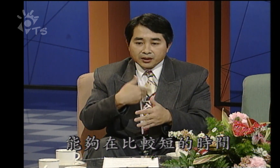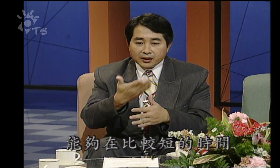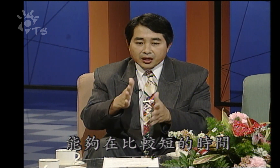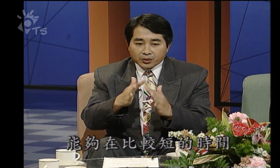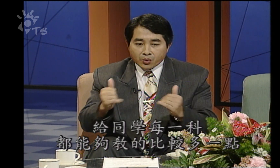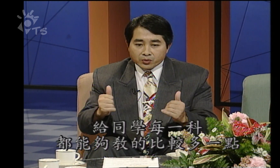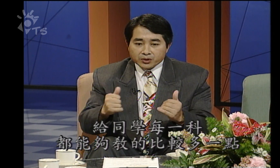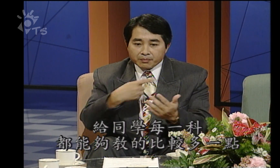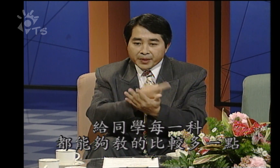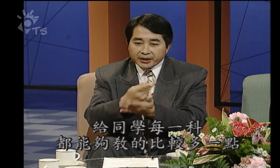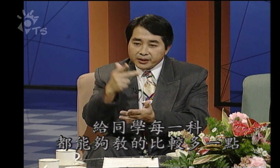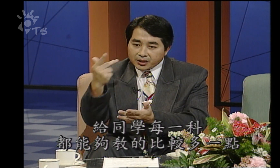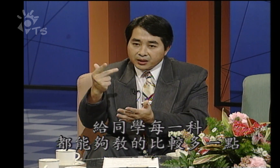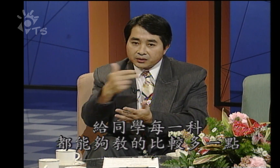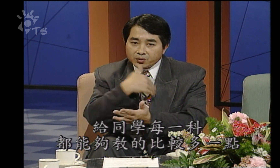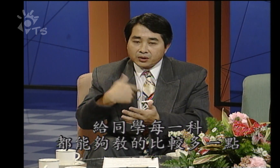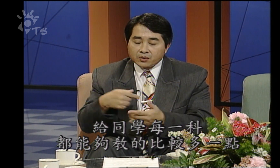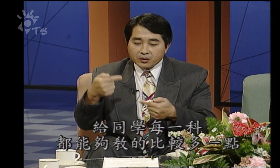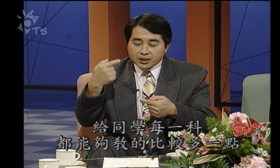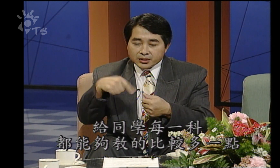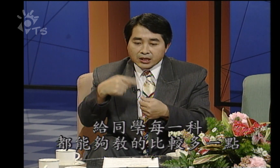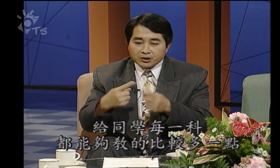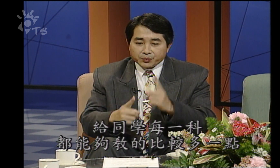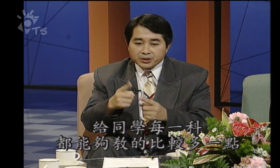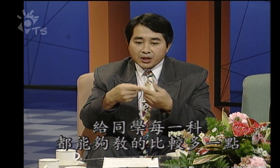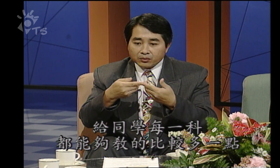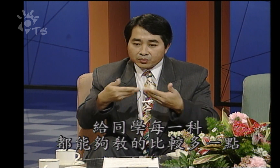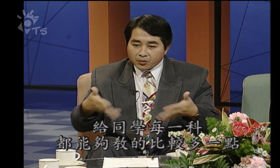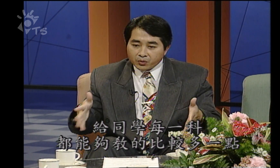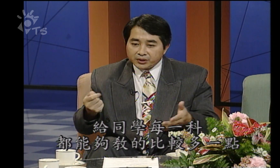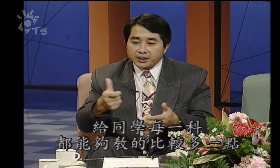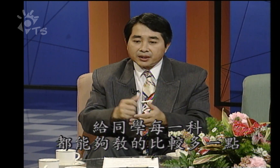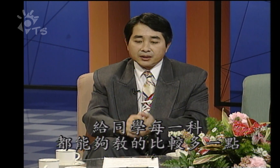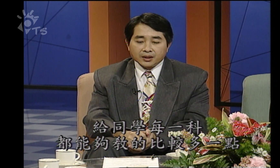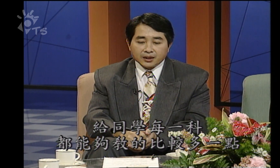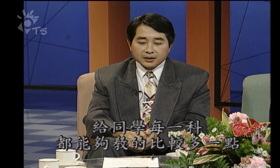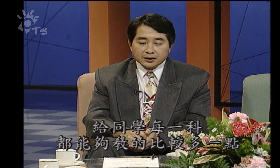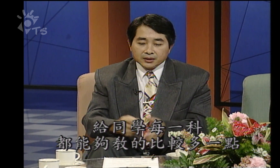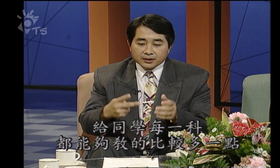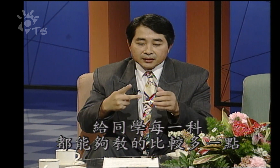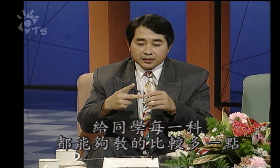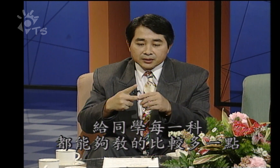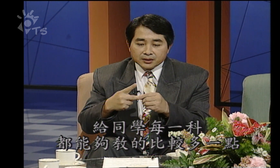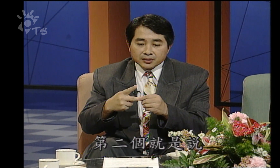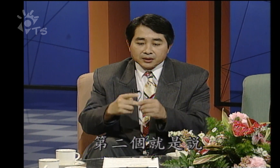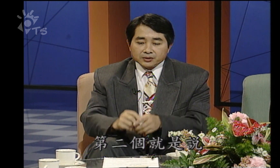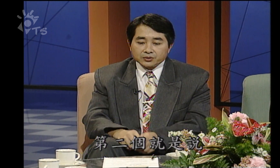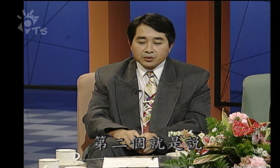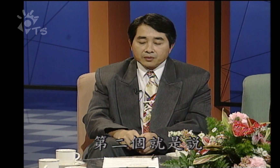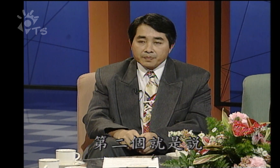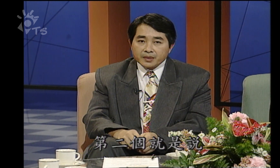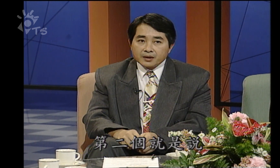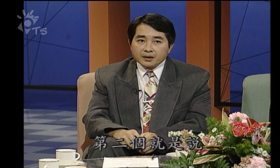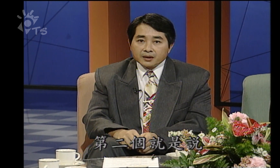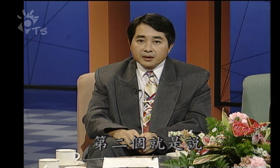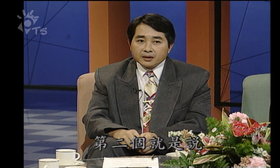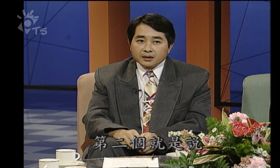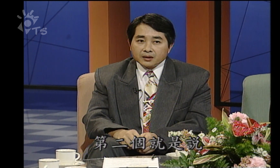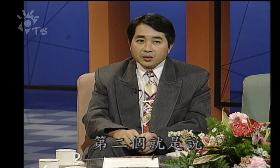给同学每一科都能够教的比较多一点，啊，第二个就是说